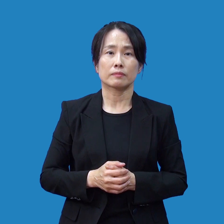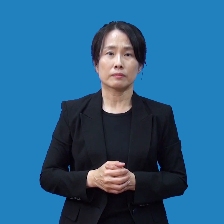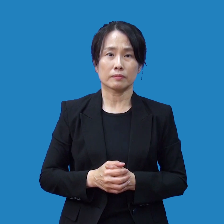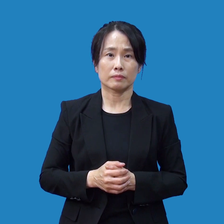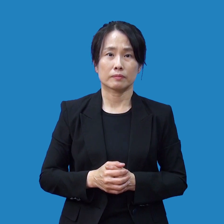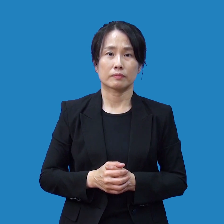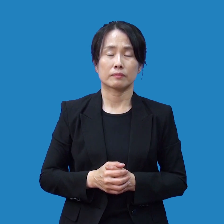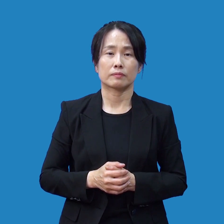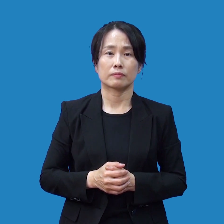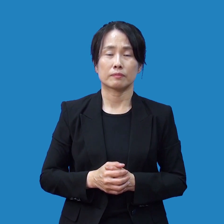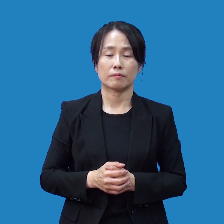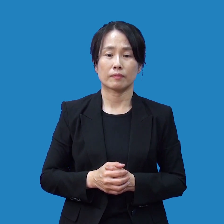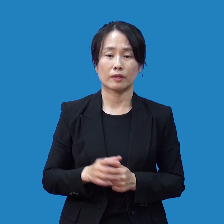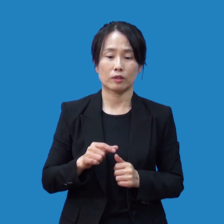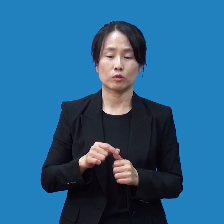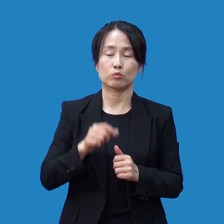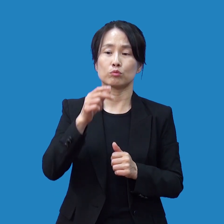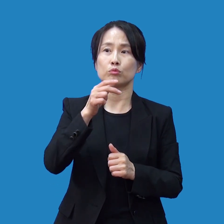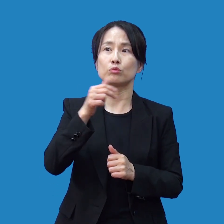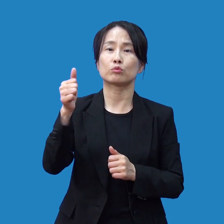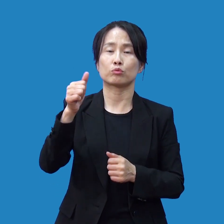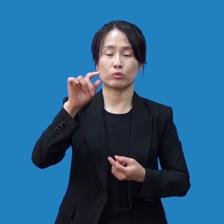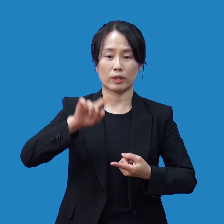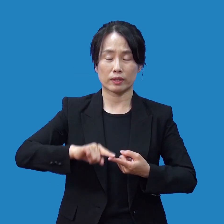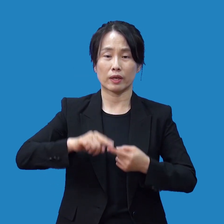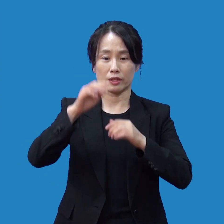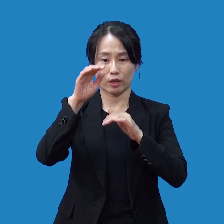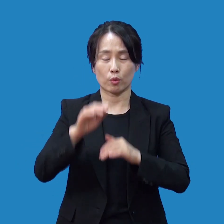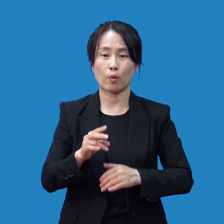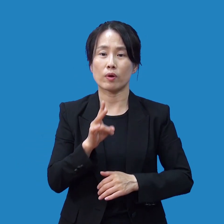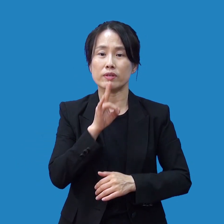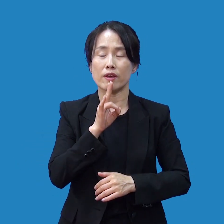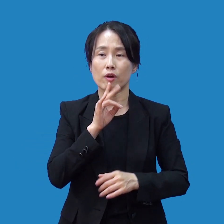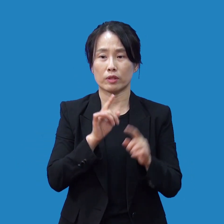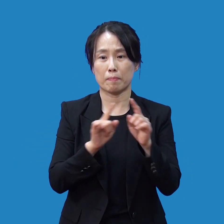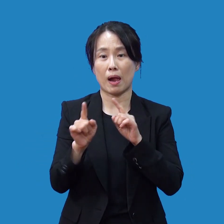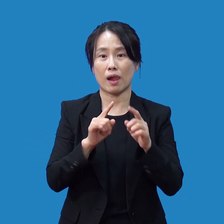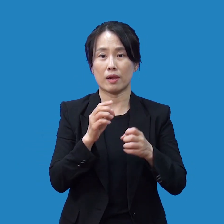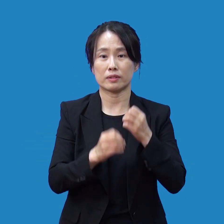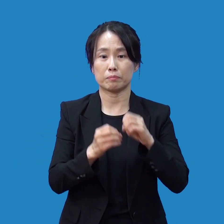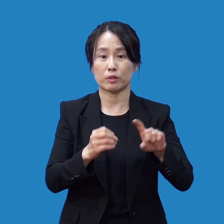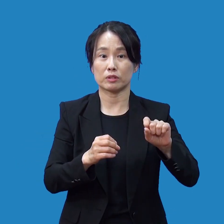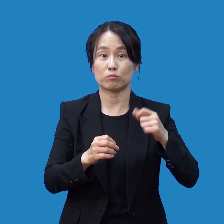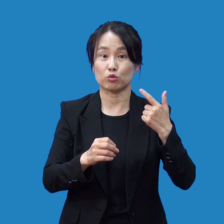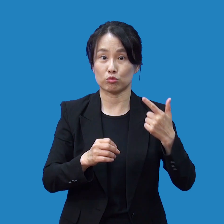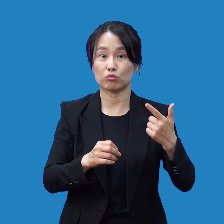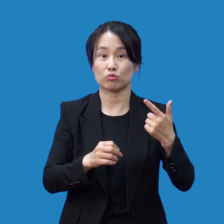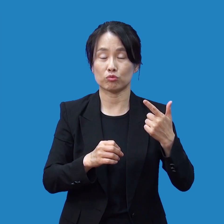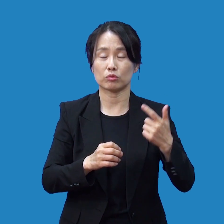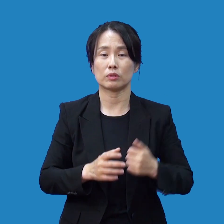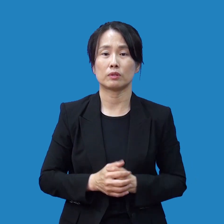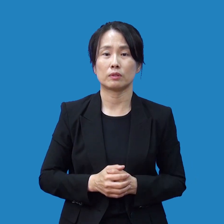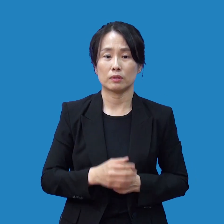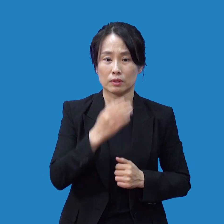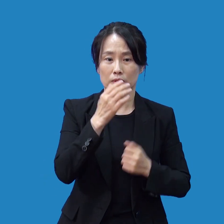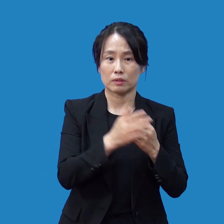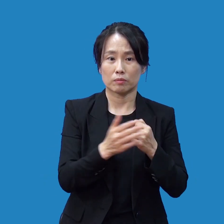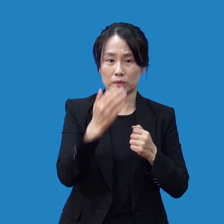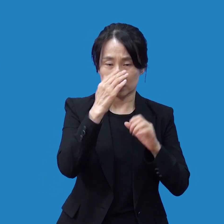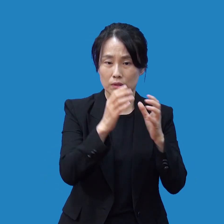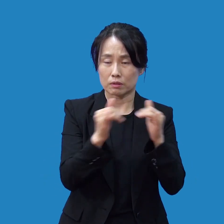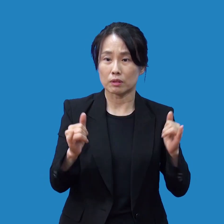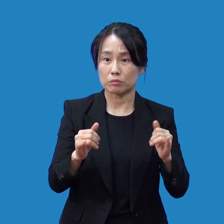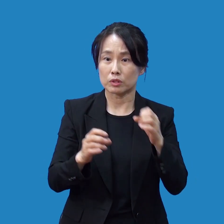시편이 메시아를 가리키는 예언이다, 그렇게 해석을 했습니다. 유대인들이라면 이 시편을 다 알고